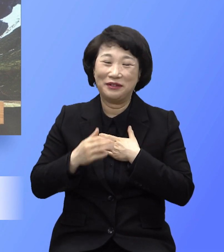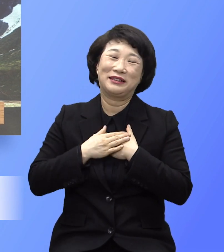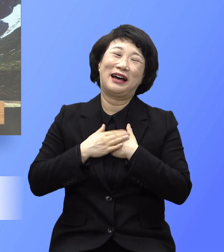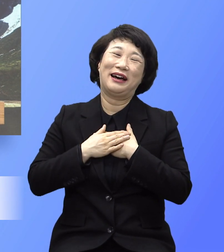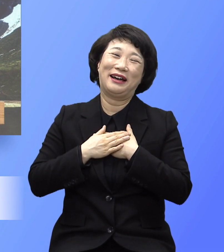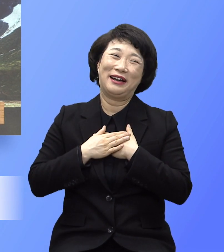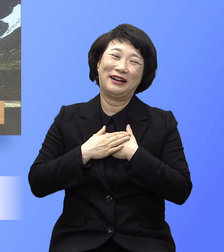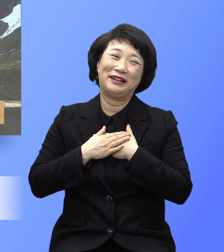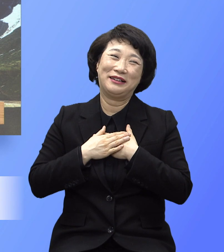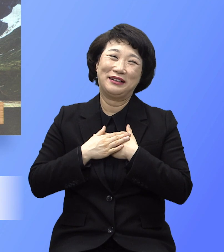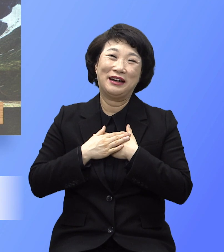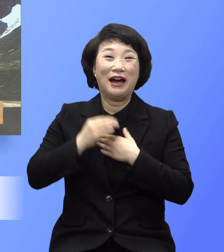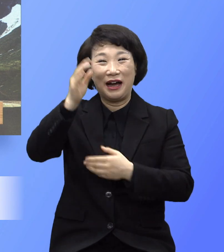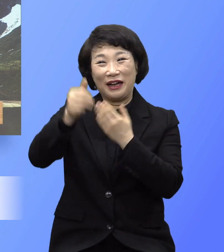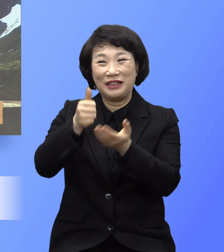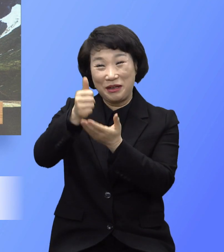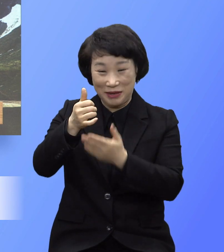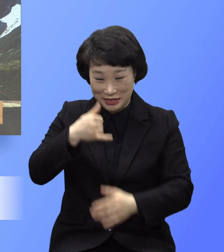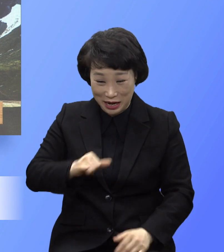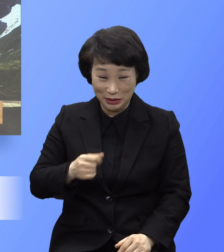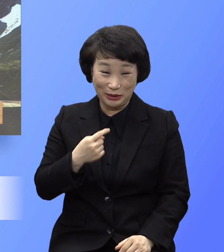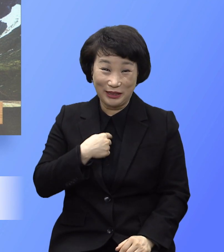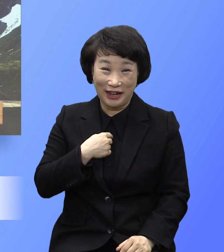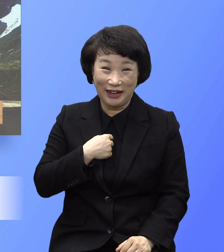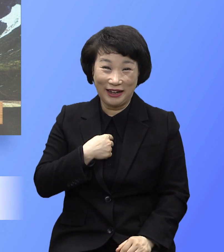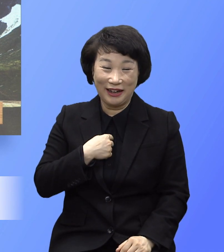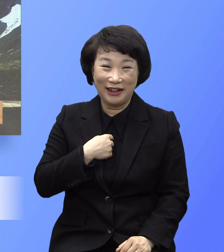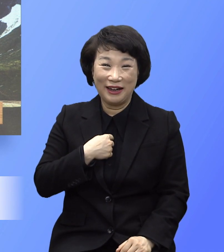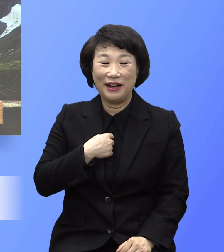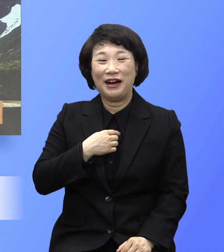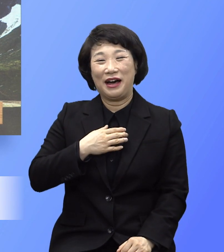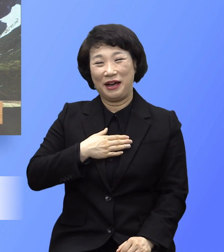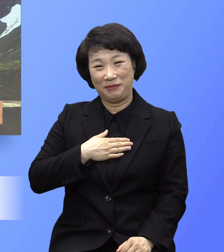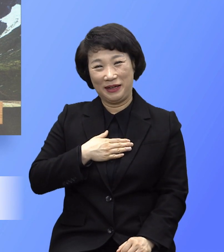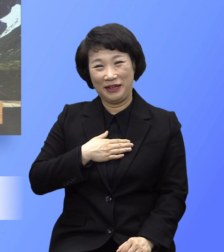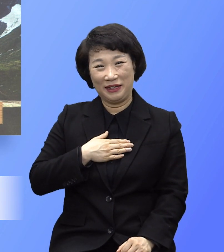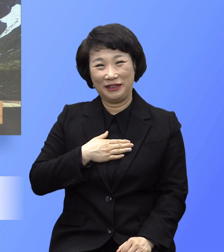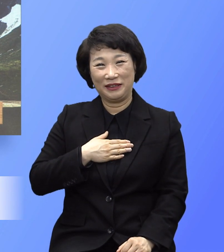대해 하나님의 자녀라는 사실에 대해서